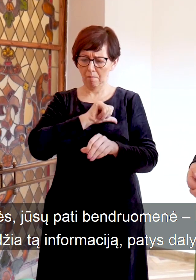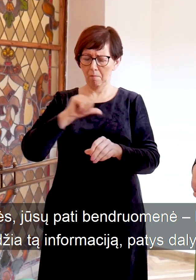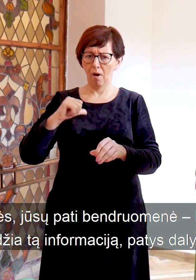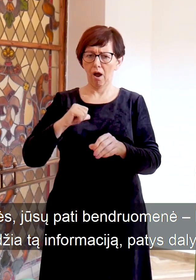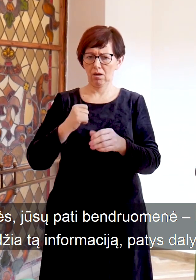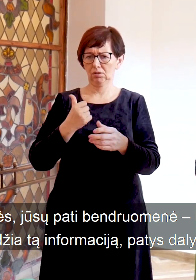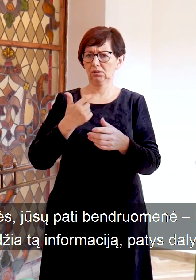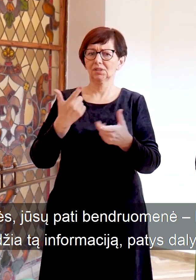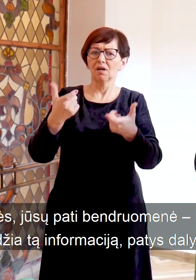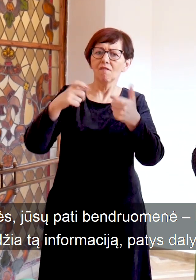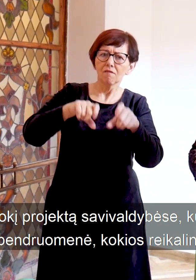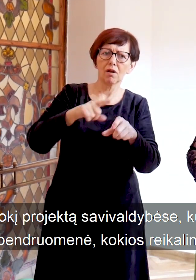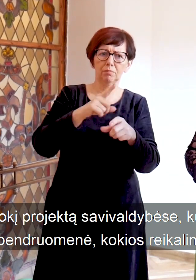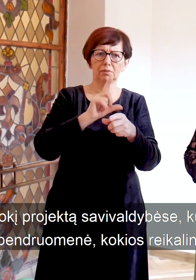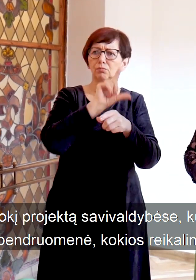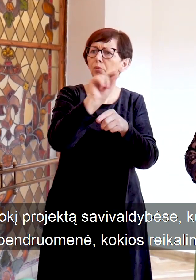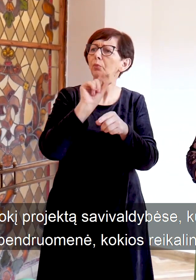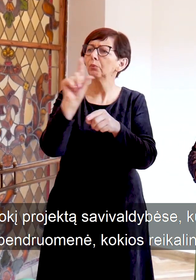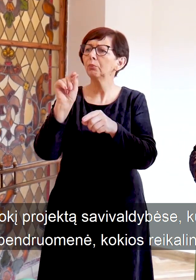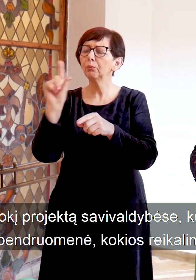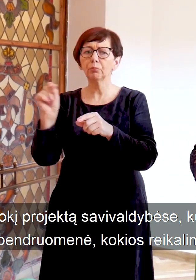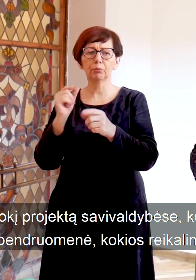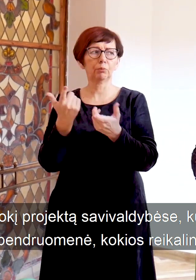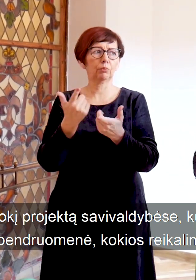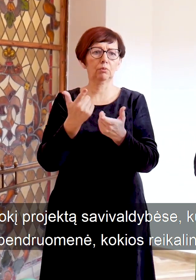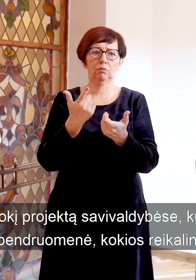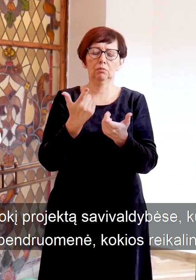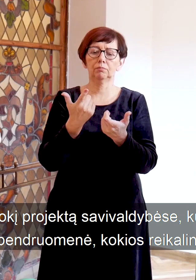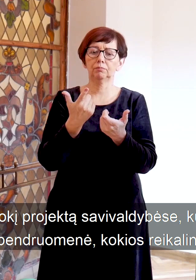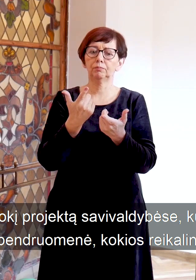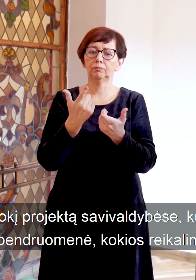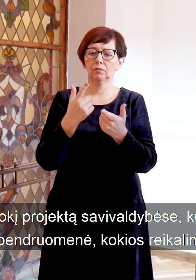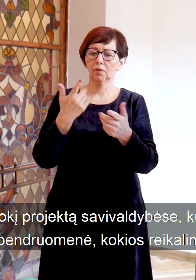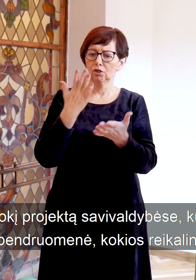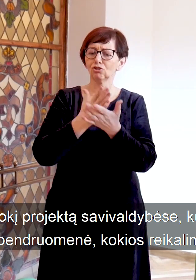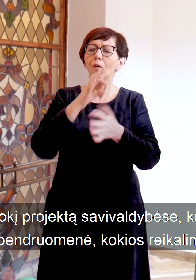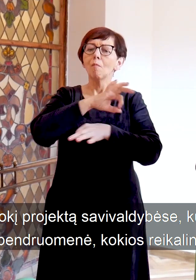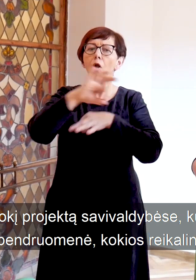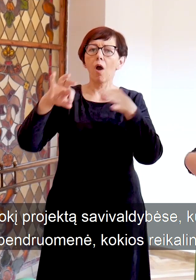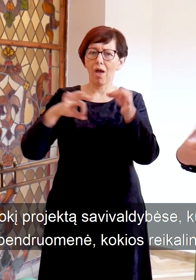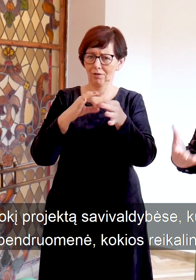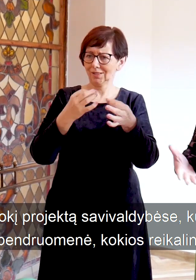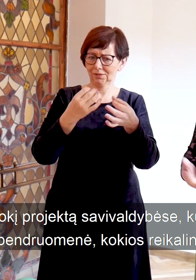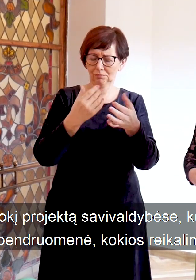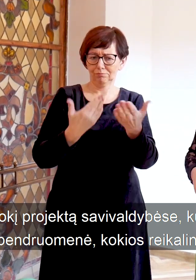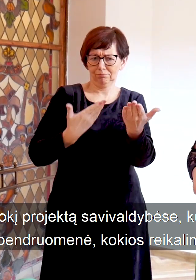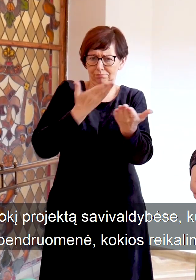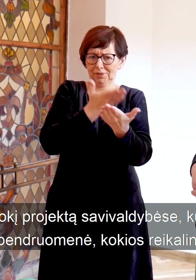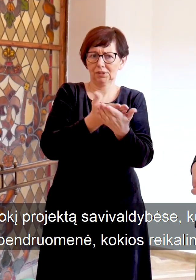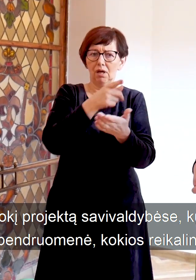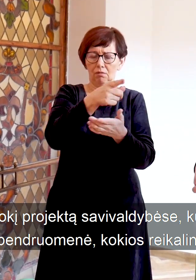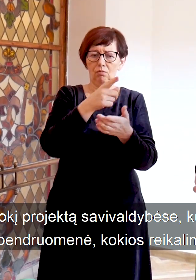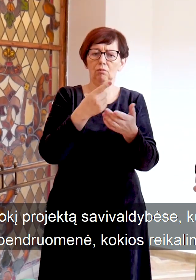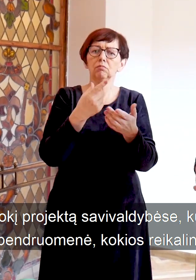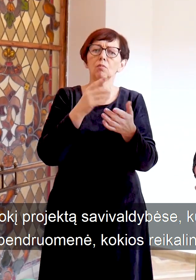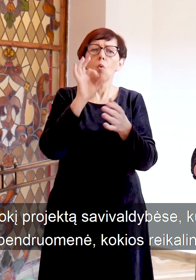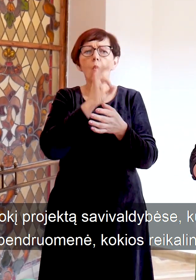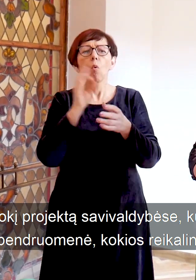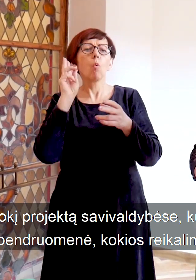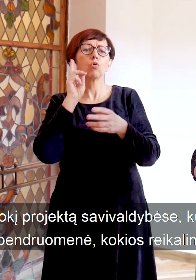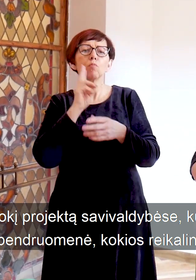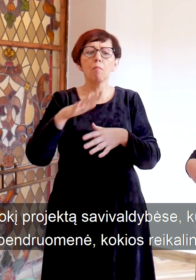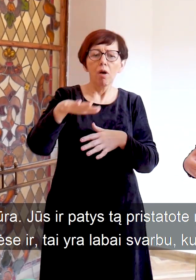dalyvauja savivaldybėse, vykdėme atliko tokį svarbų projektą savivaldybėse, kur pristatydavom, kas yra kurčiųjų